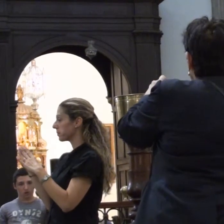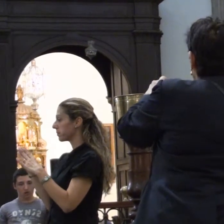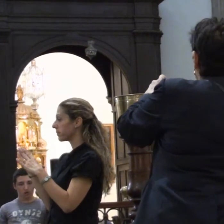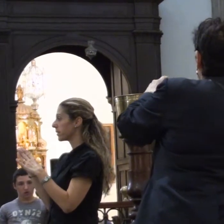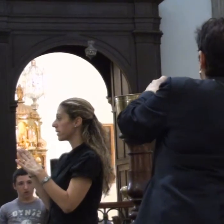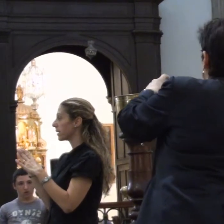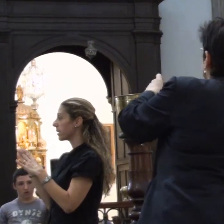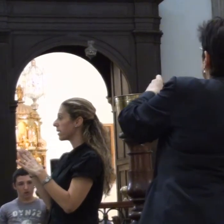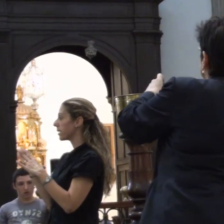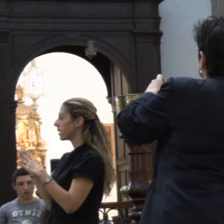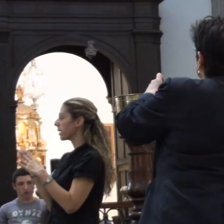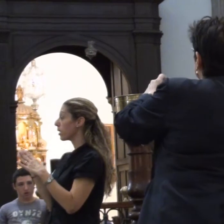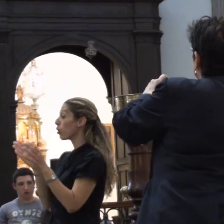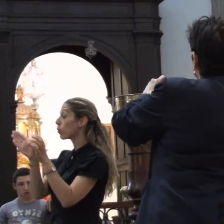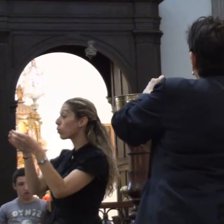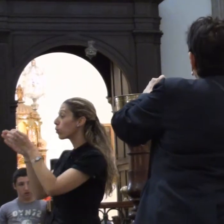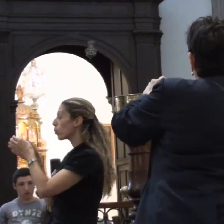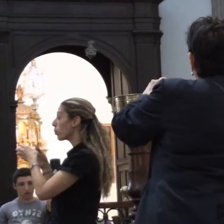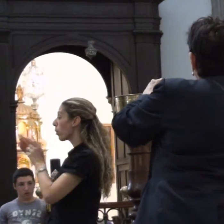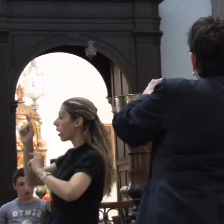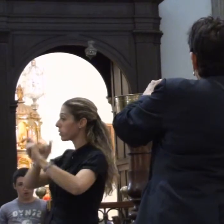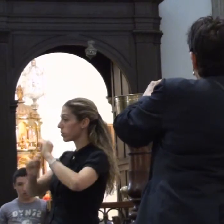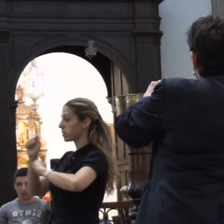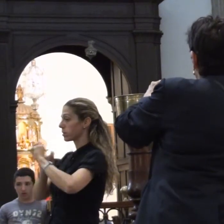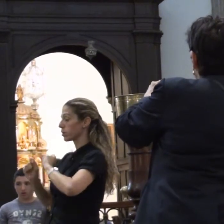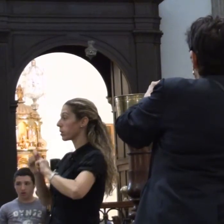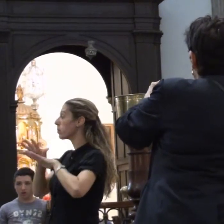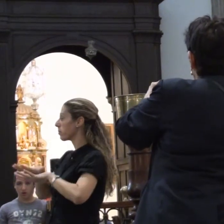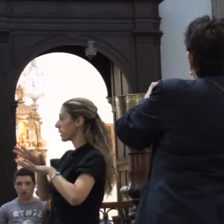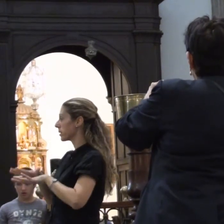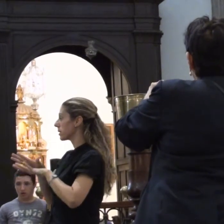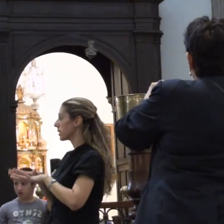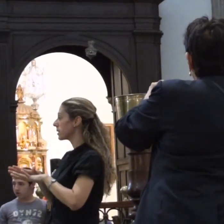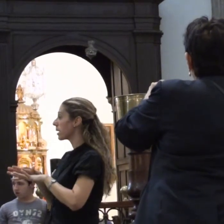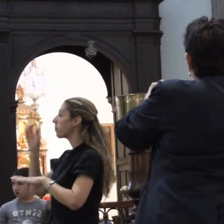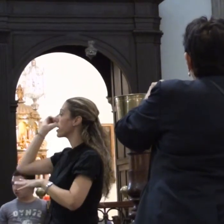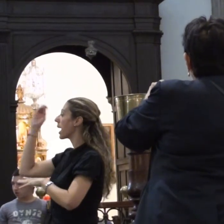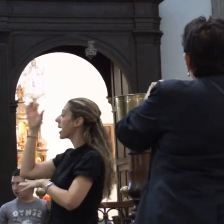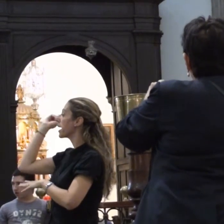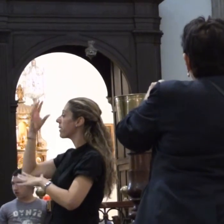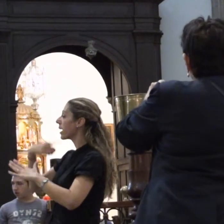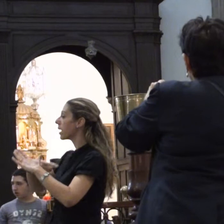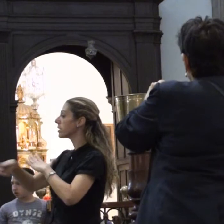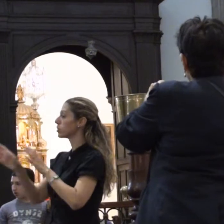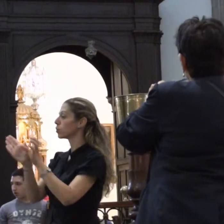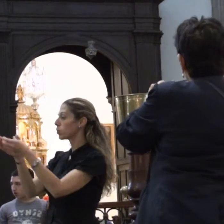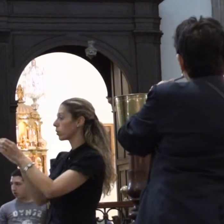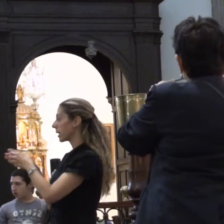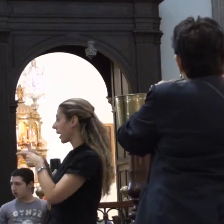la presencia de los movimientos y asociaciones de Cara a la evangelización de